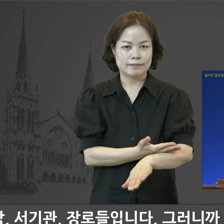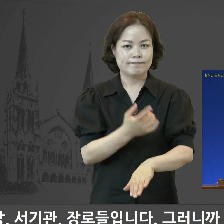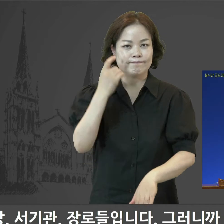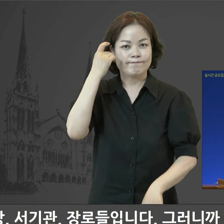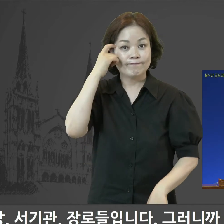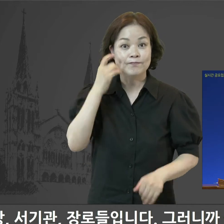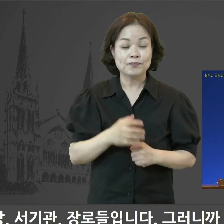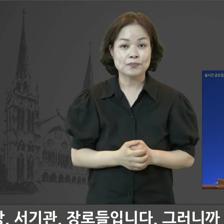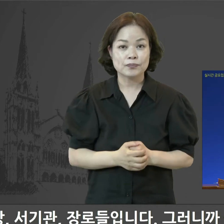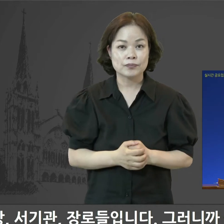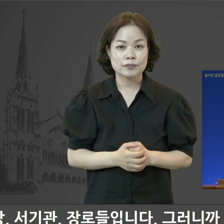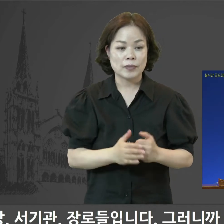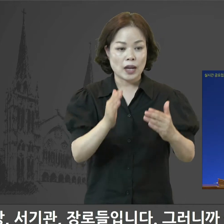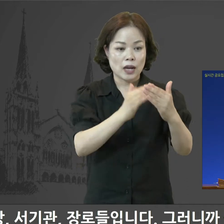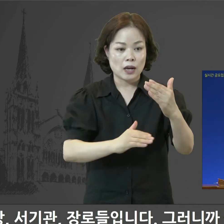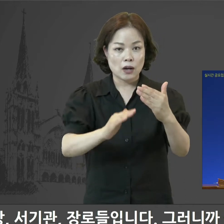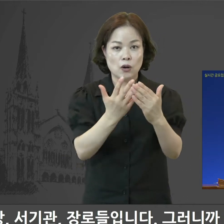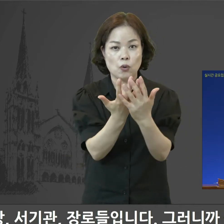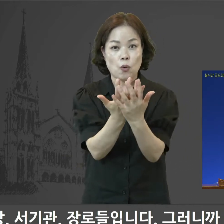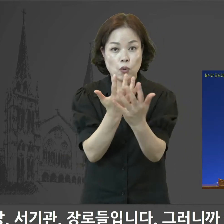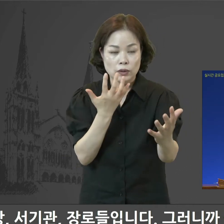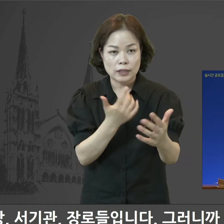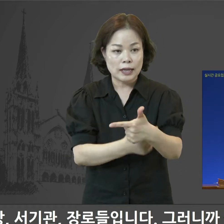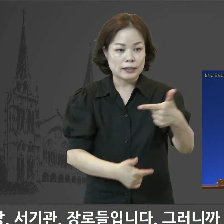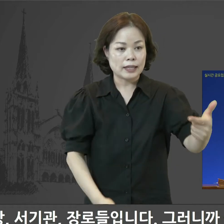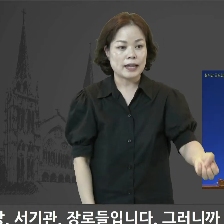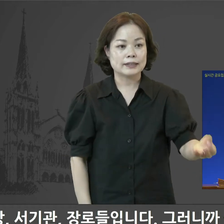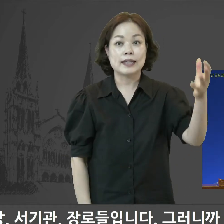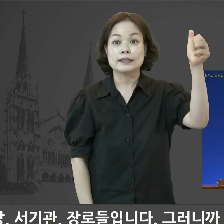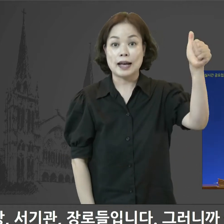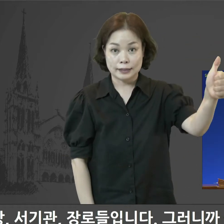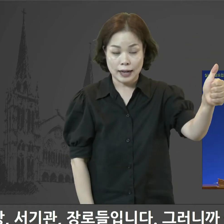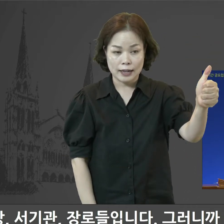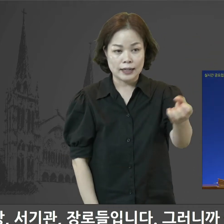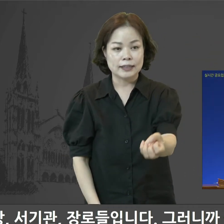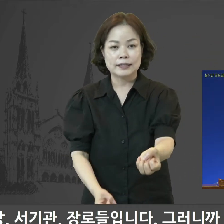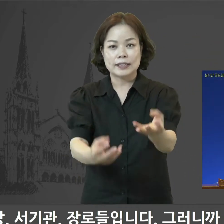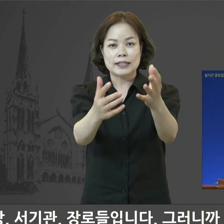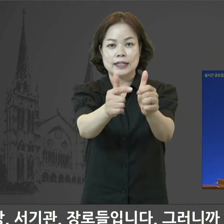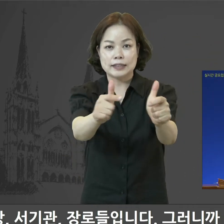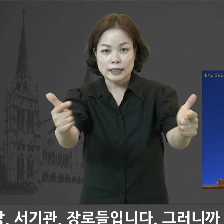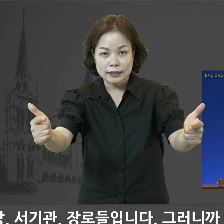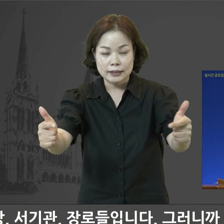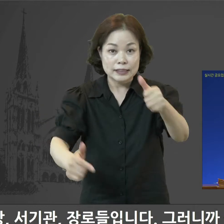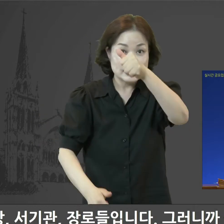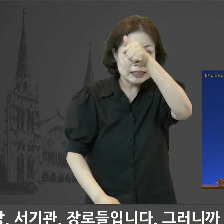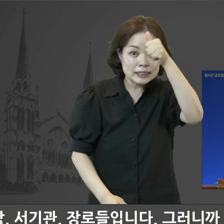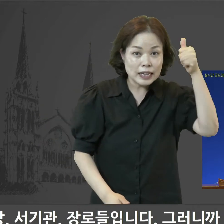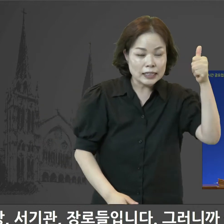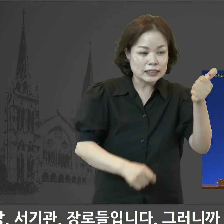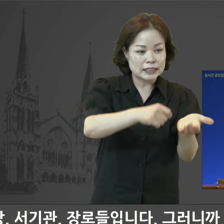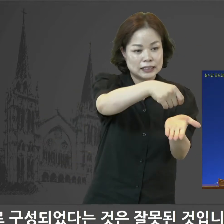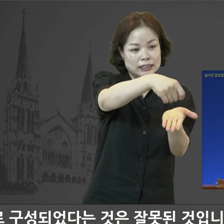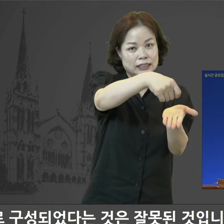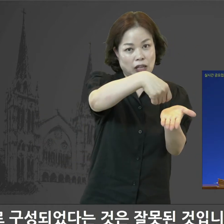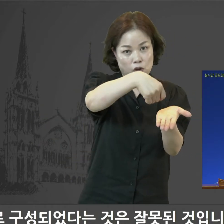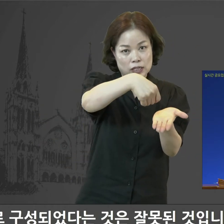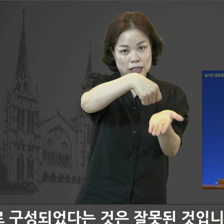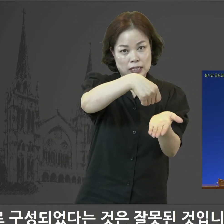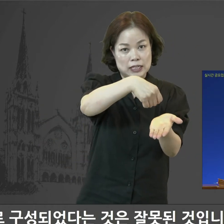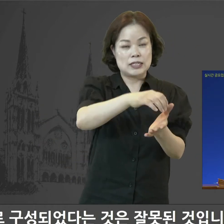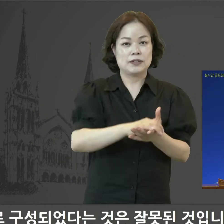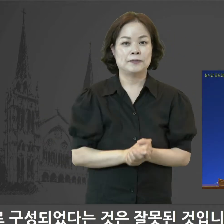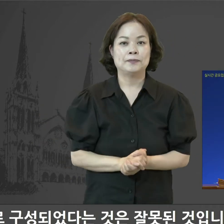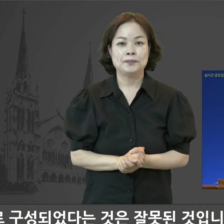이해입니다. 공회는 대제사장, 제사장들, 장로, 서기관들 이렇게 구성이